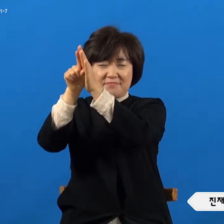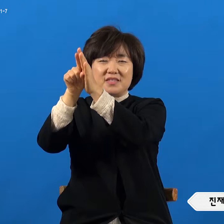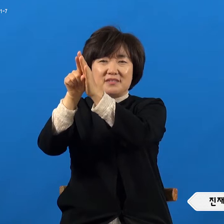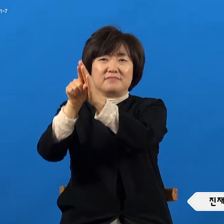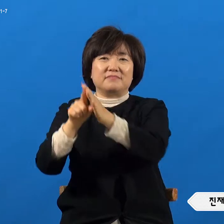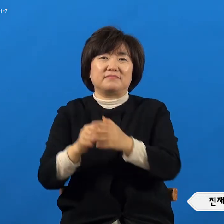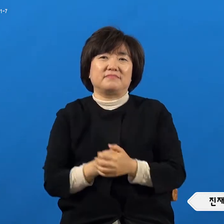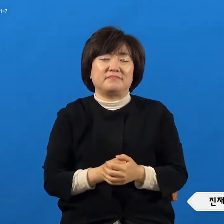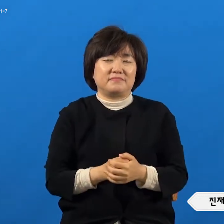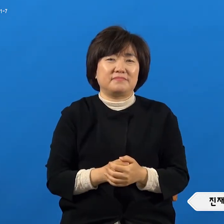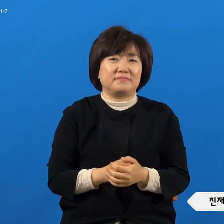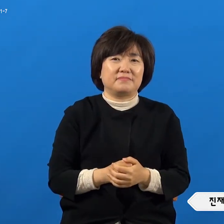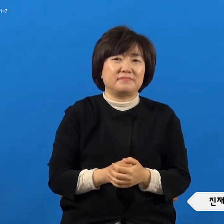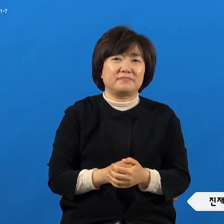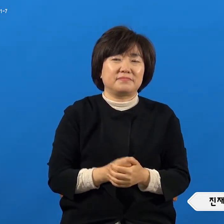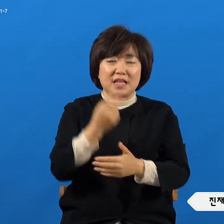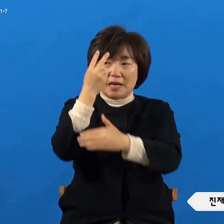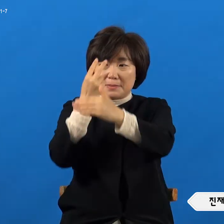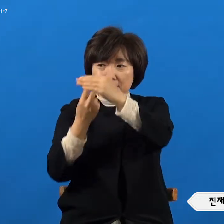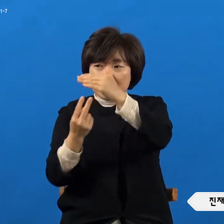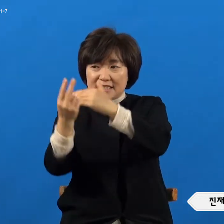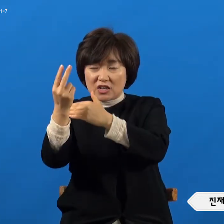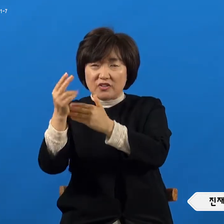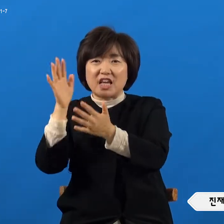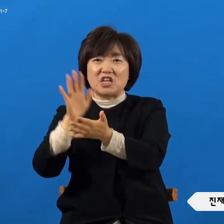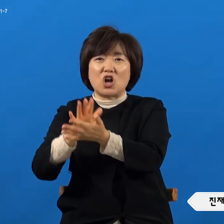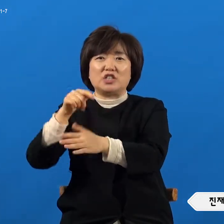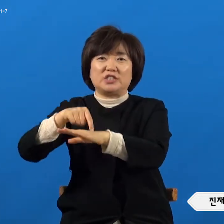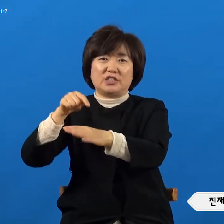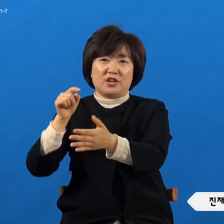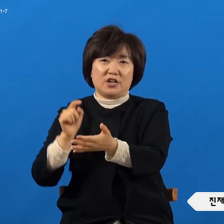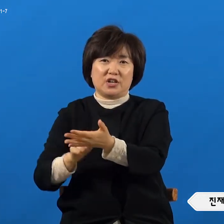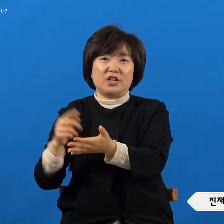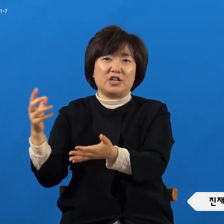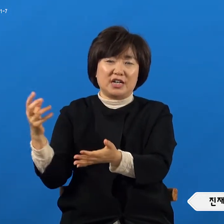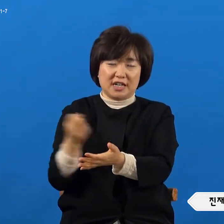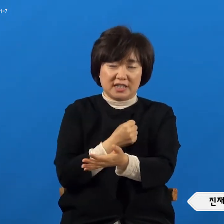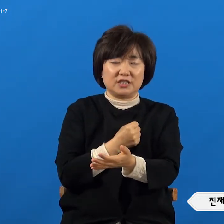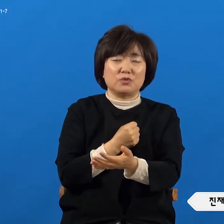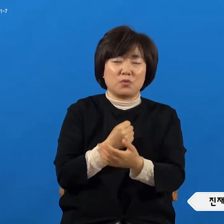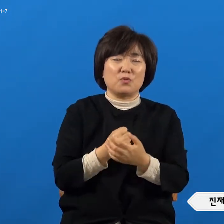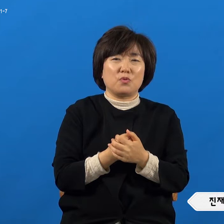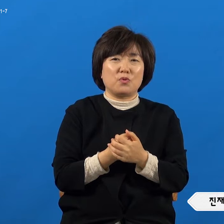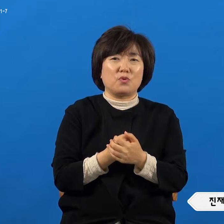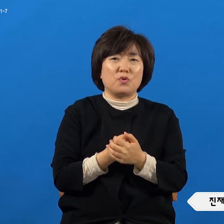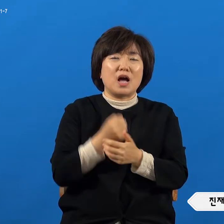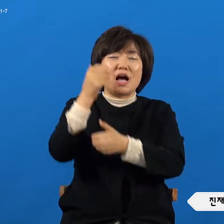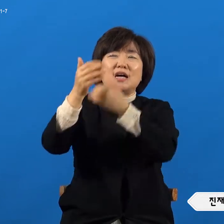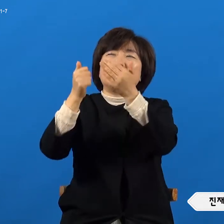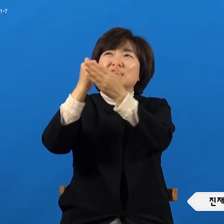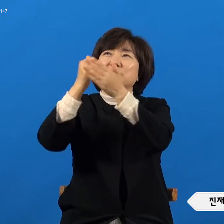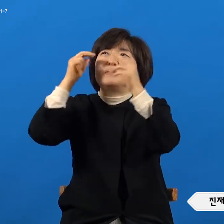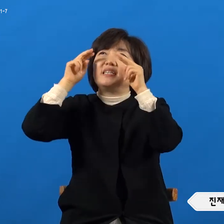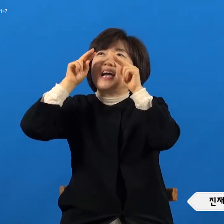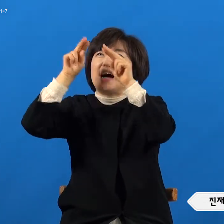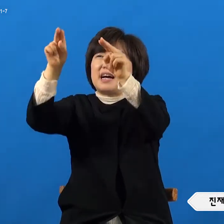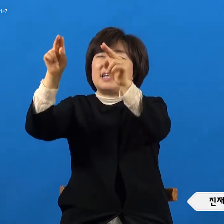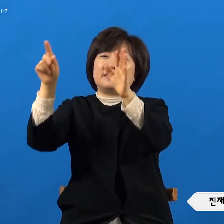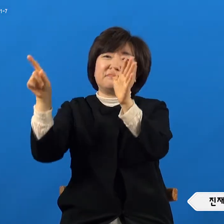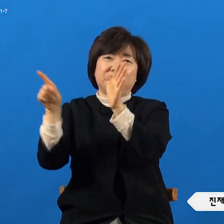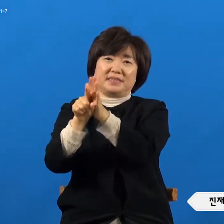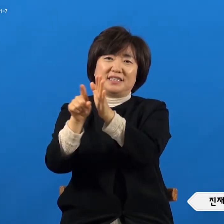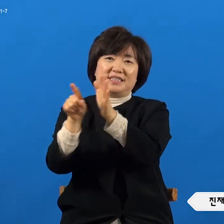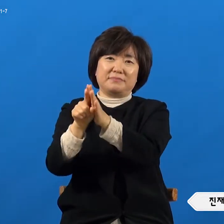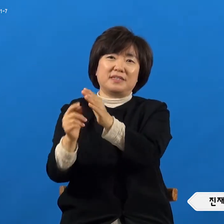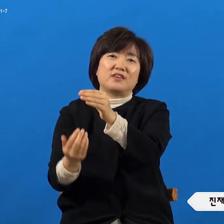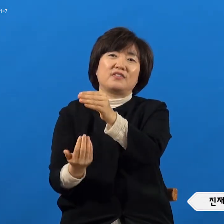나옵니다. 비전에는 열정이 있고 열정은 하나님을 향한 믿음에서